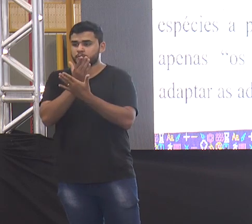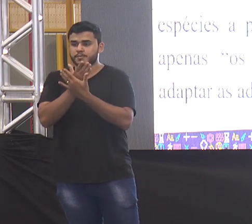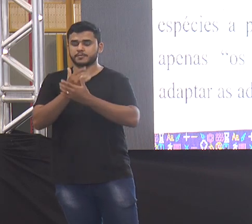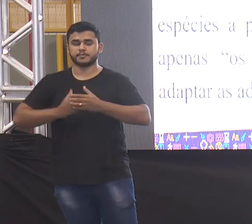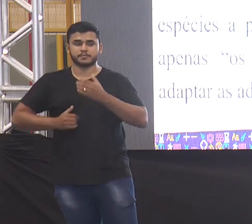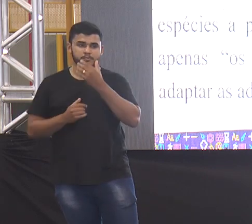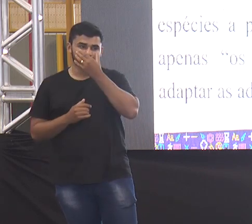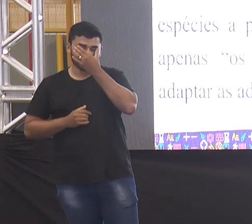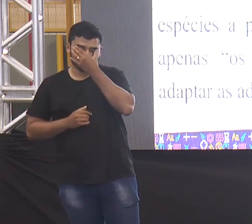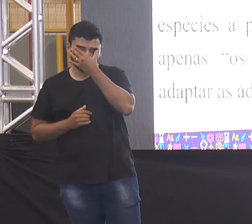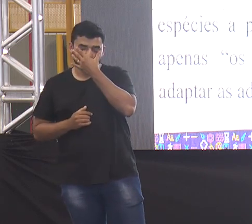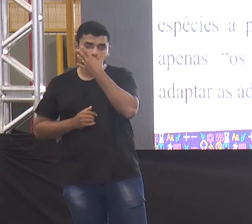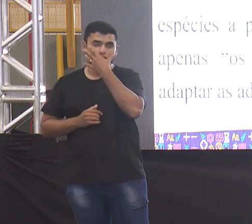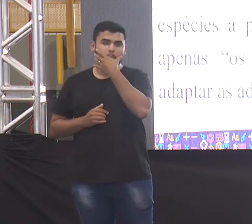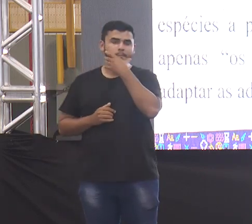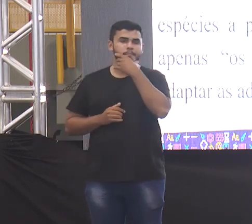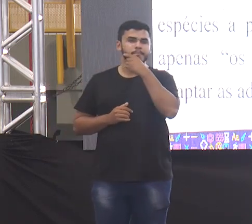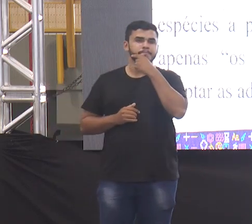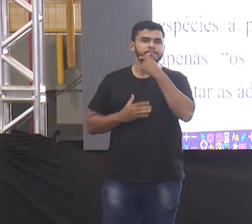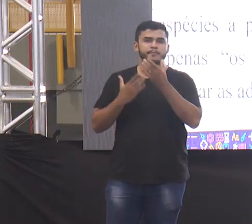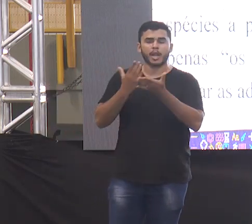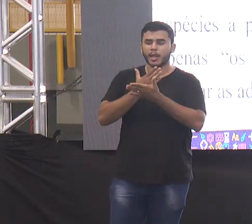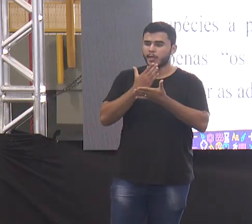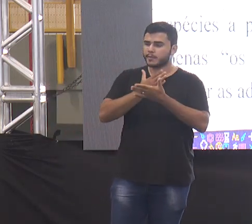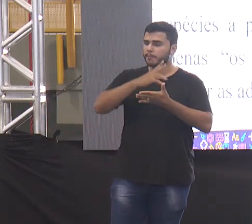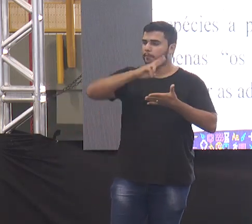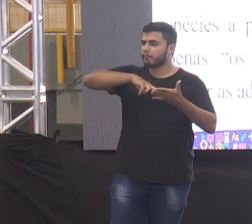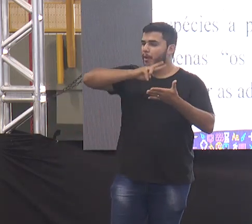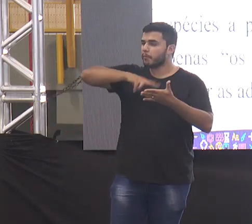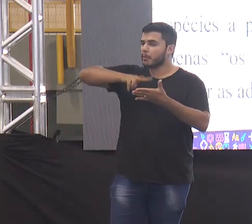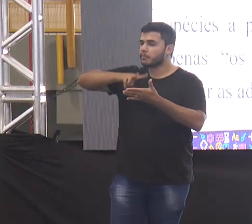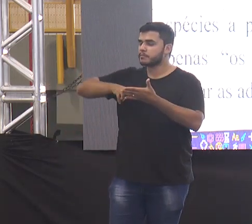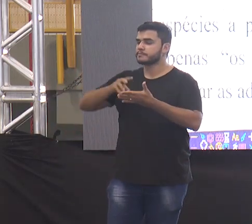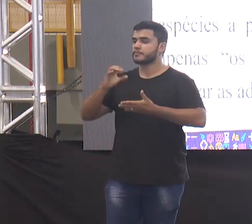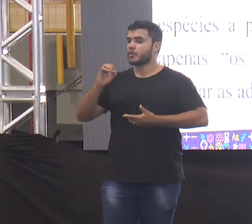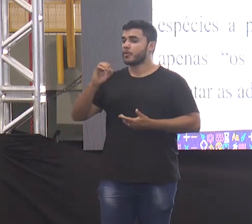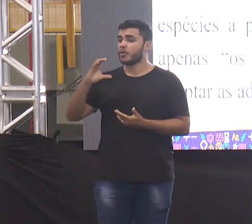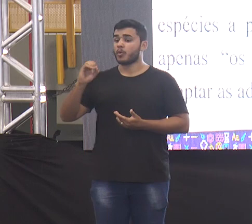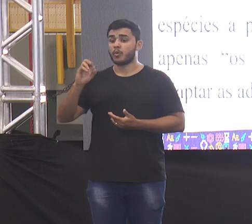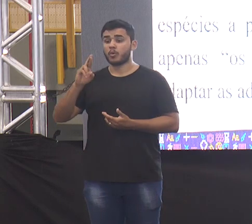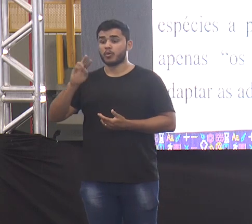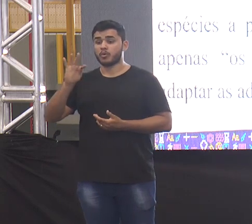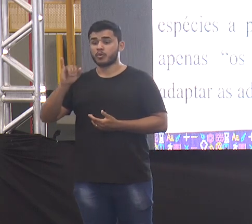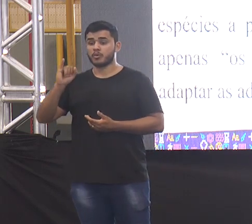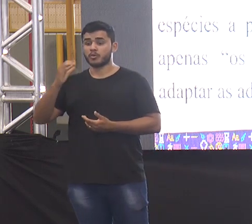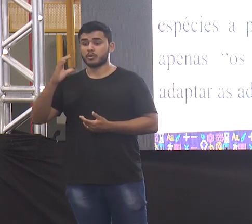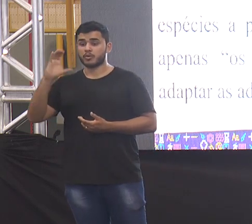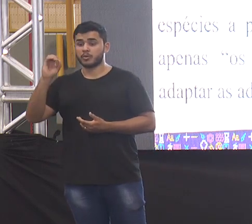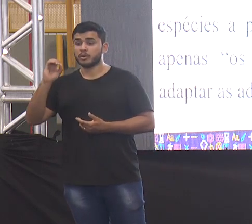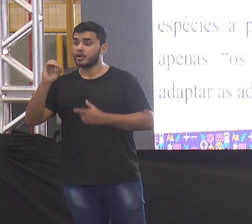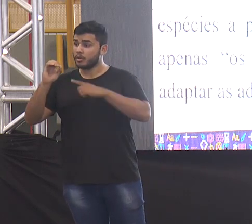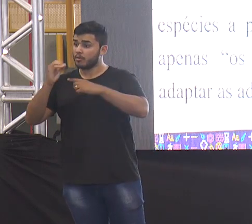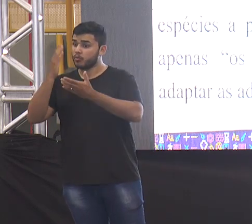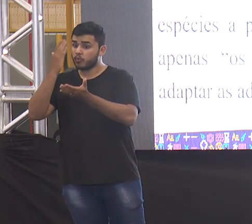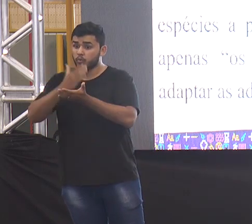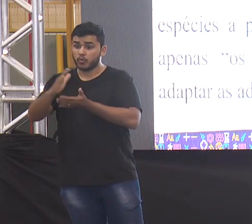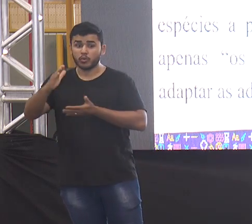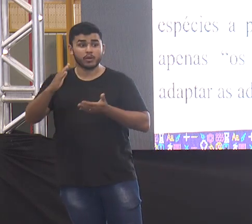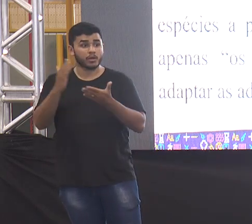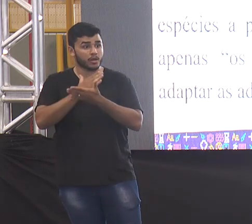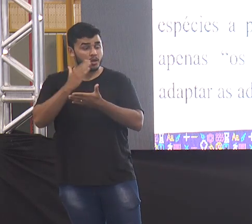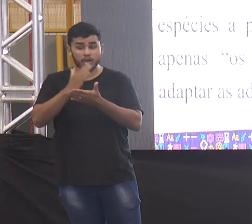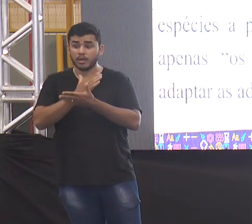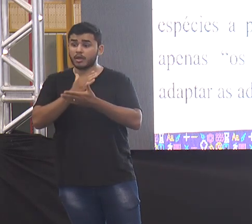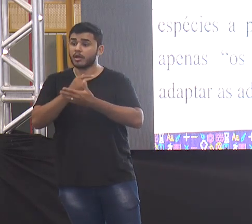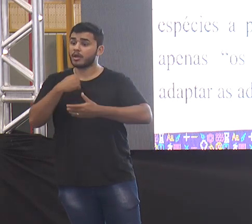aí, quando chegou na etapa de ler O Cortiço, logo depois que eu mandei que os alunos começassem a leitura, chegou